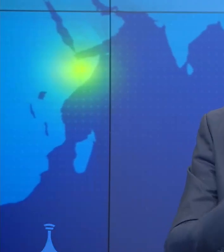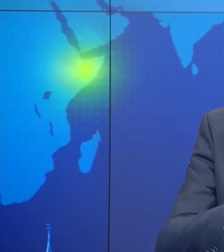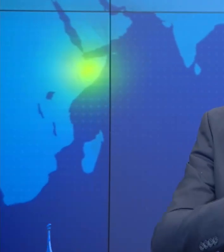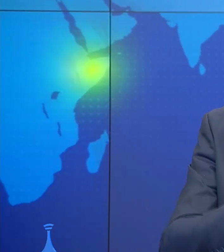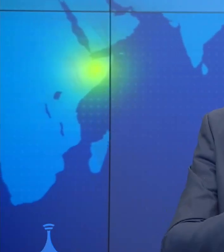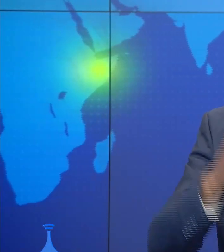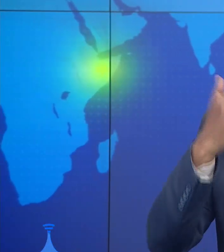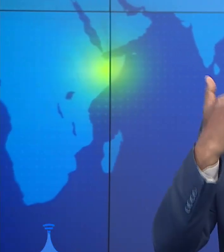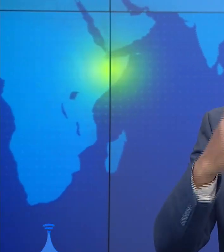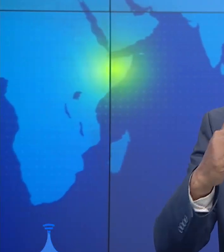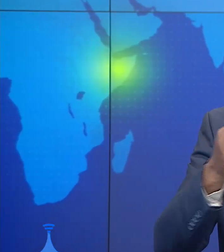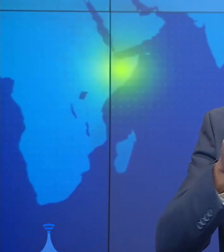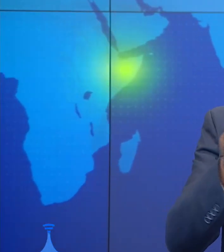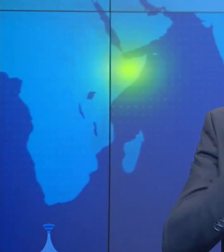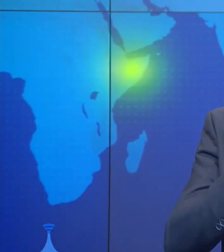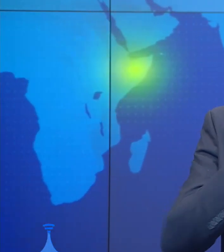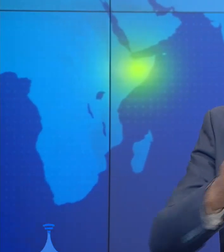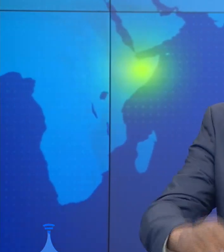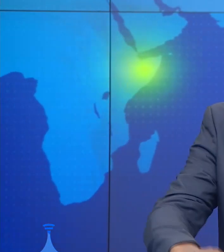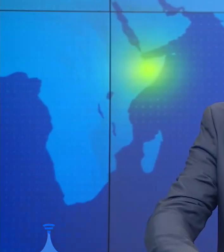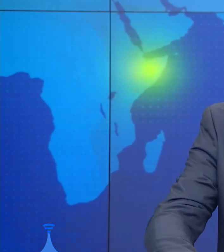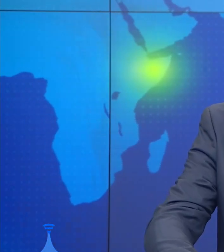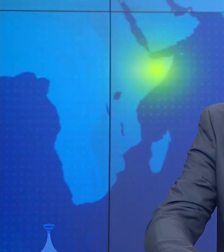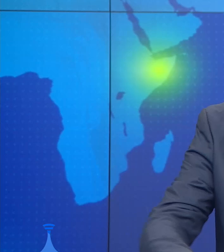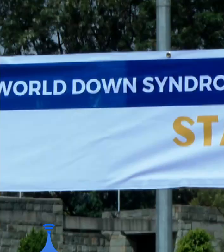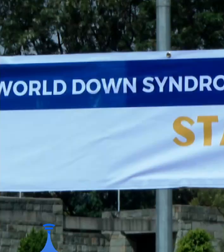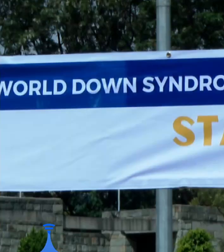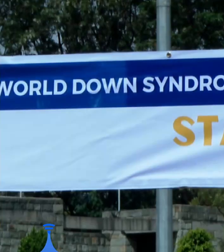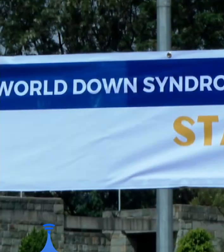አገልግሎት መስጠት እንደሚጀምር በመድረኩ ተገልጿል።